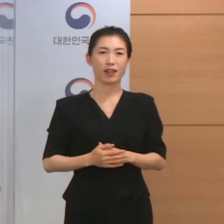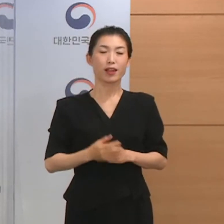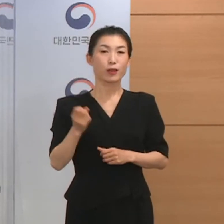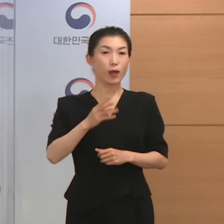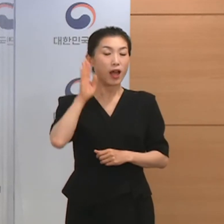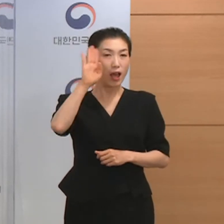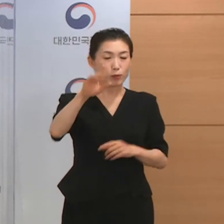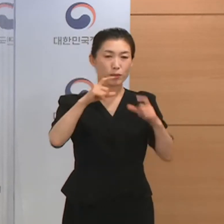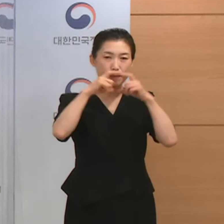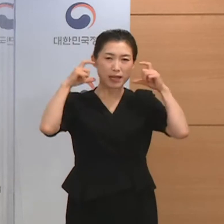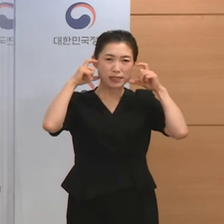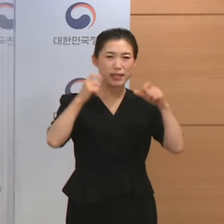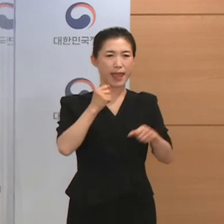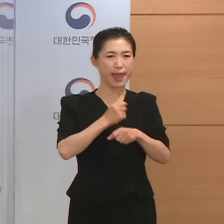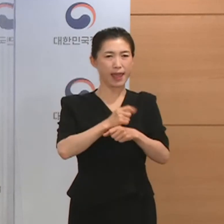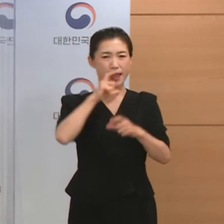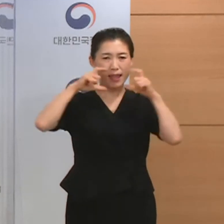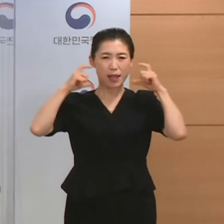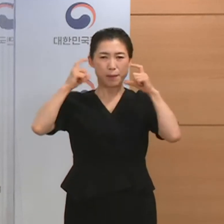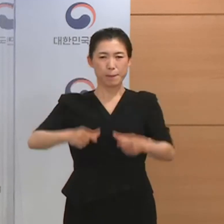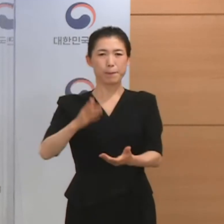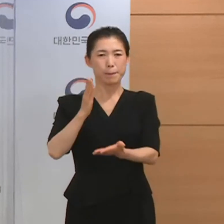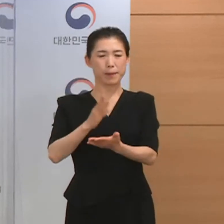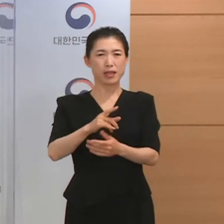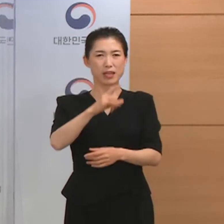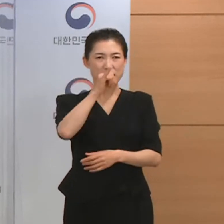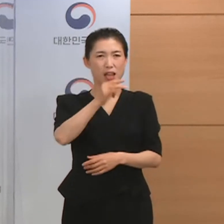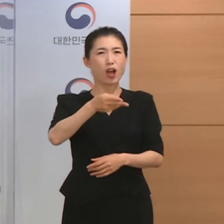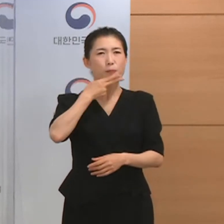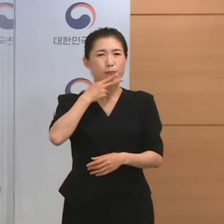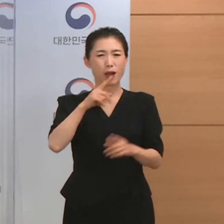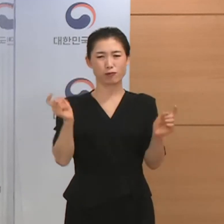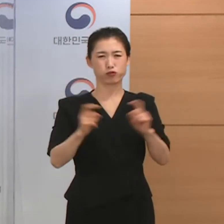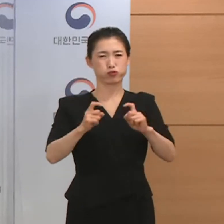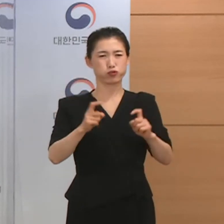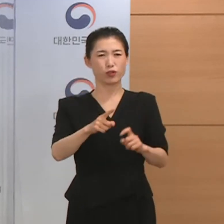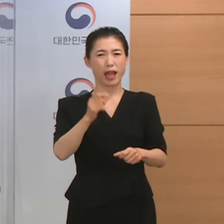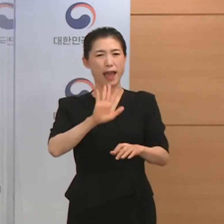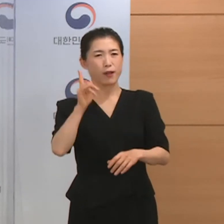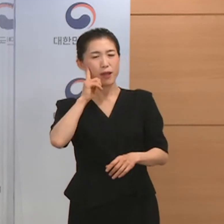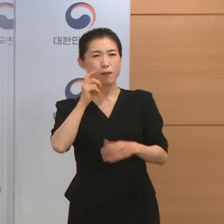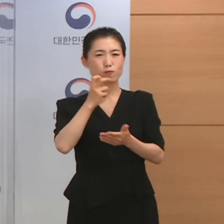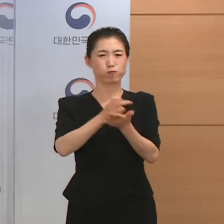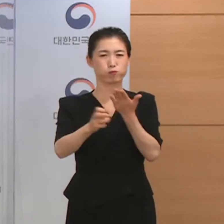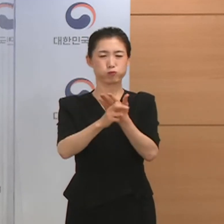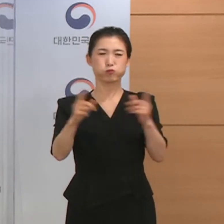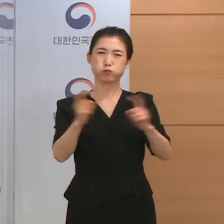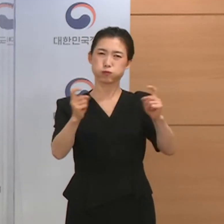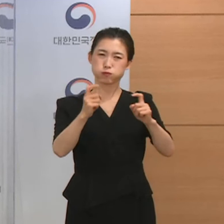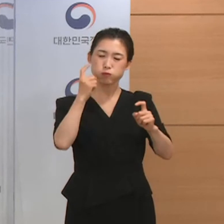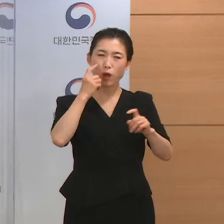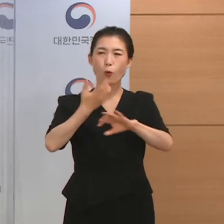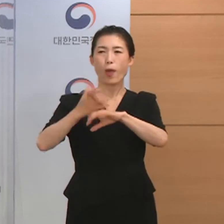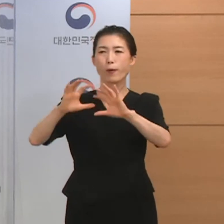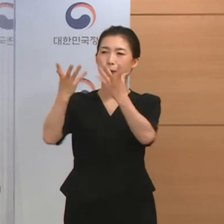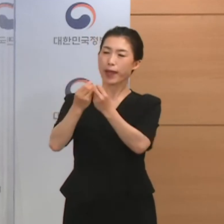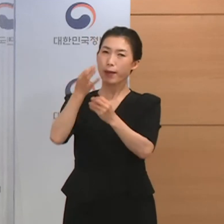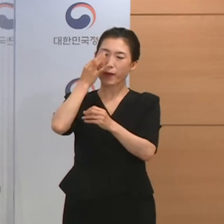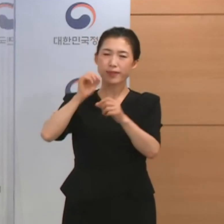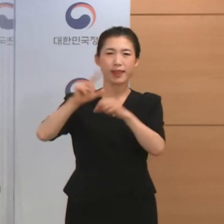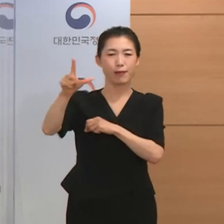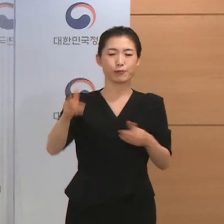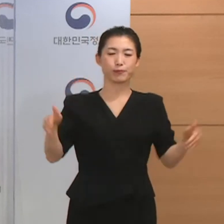있는 부분들은 해외에서 보고 있으면 특히 실내 부분에서 지금 이러한 논쟁들이 생기고 있는 것이고